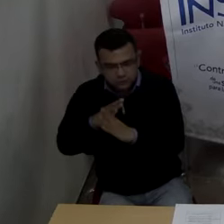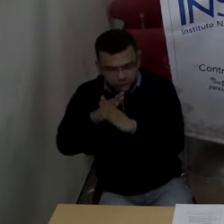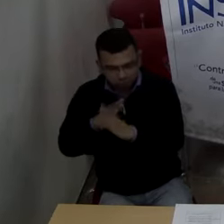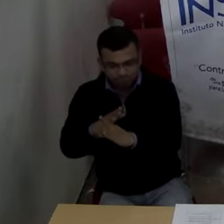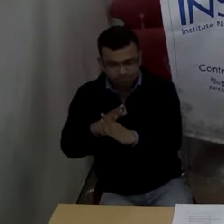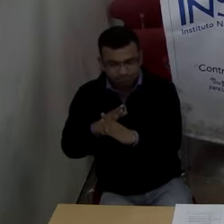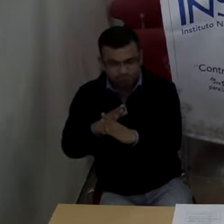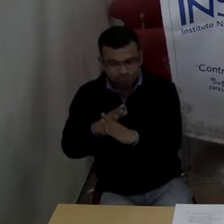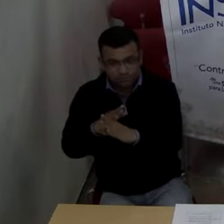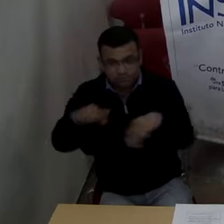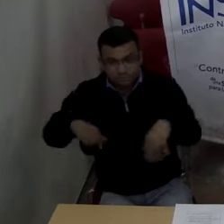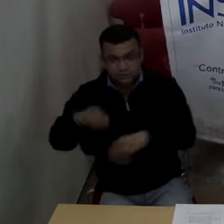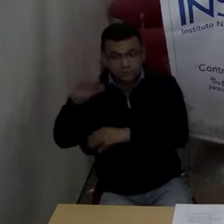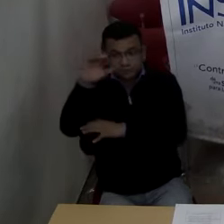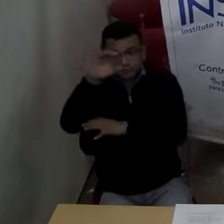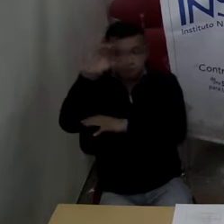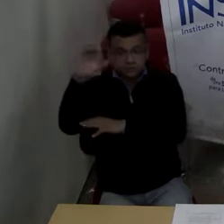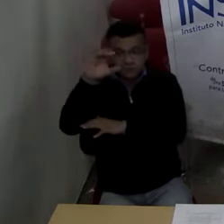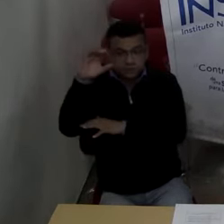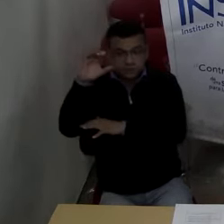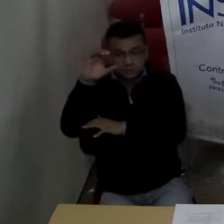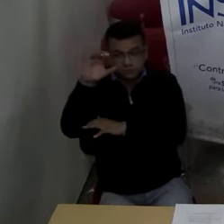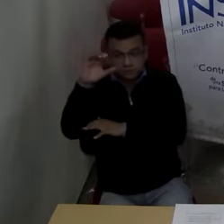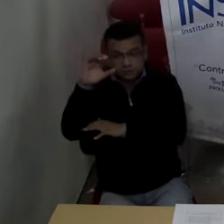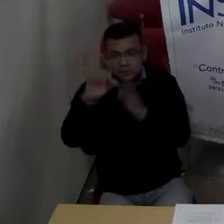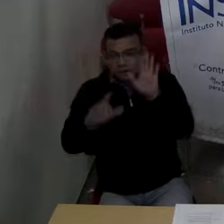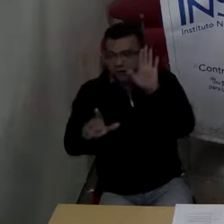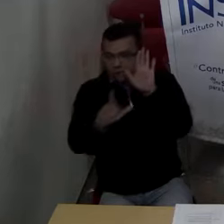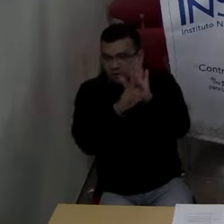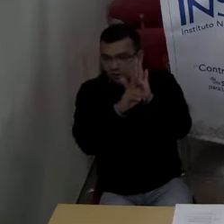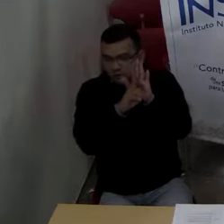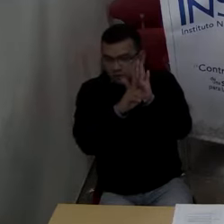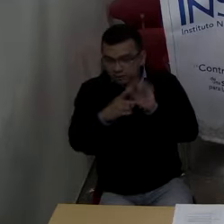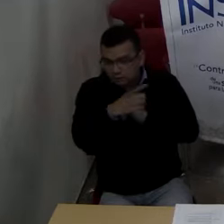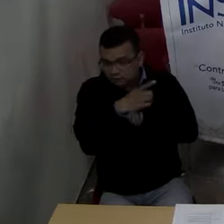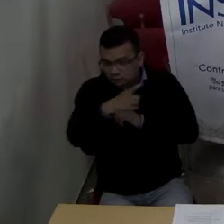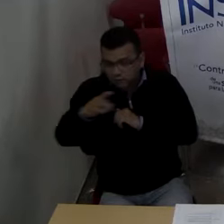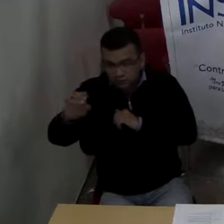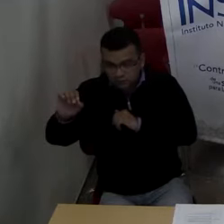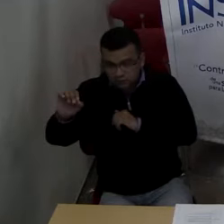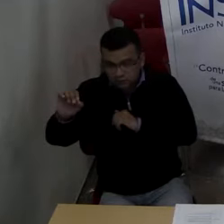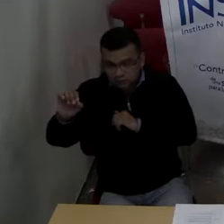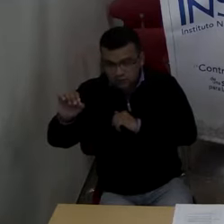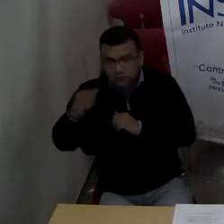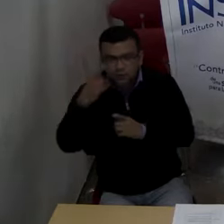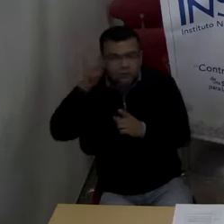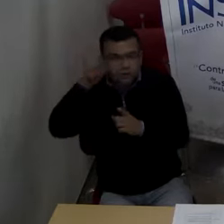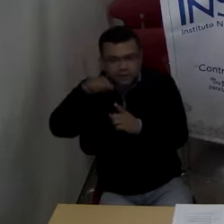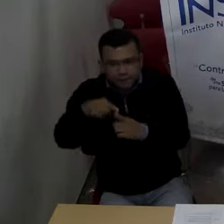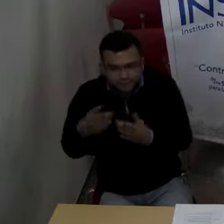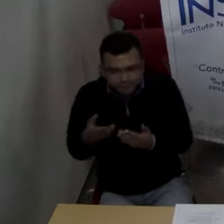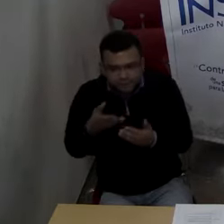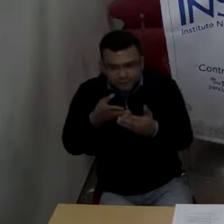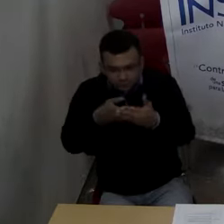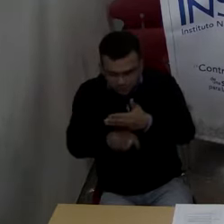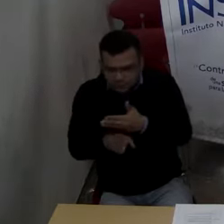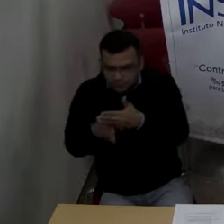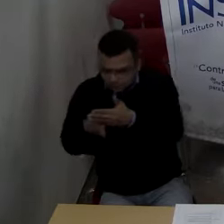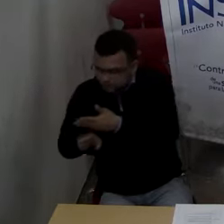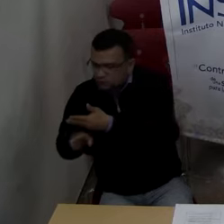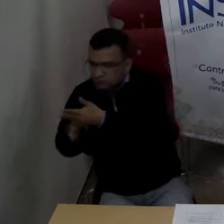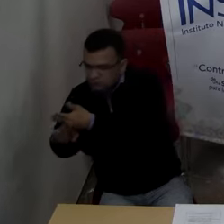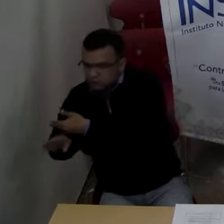tuviésemos toda la protección y el aseguramiento, el acceder a los servicios. Ya con la